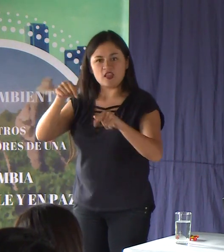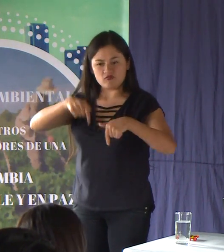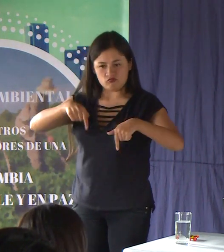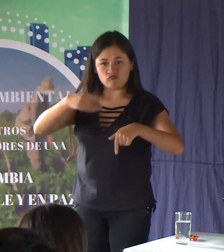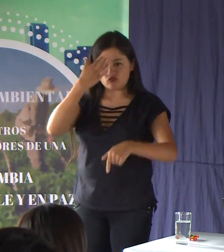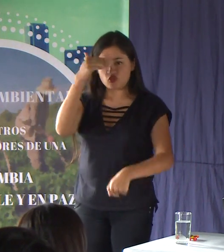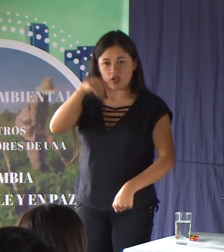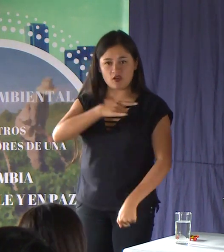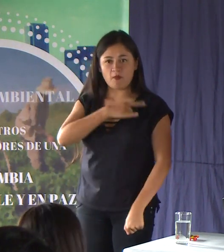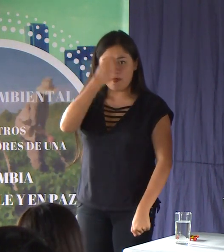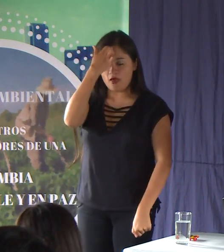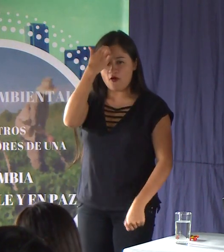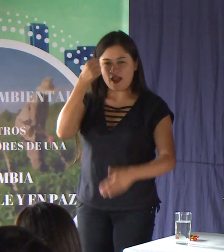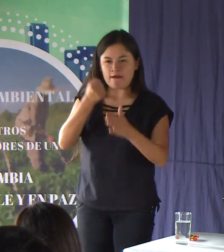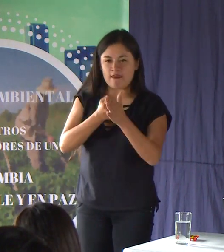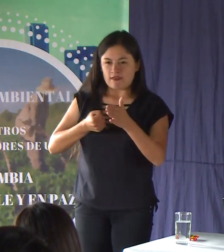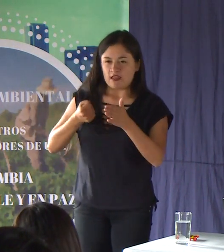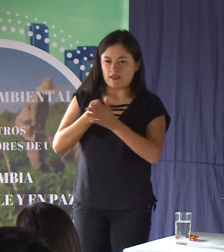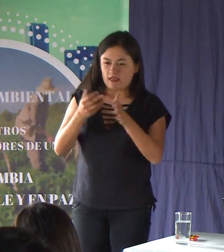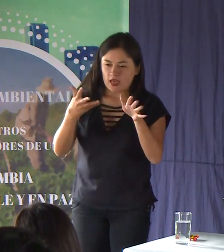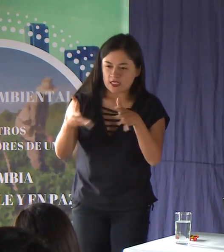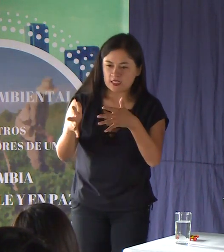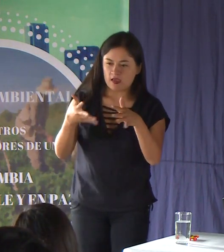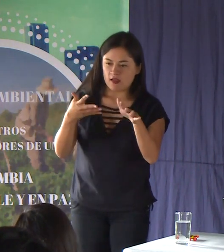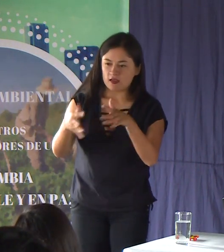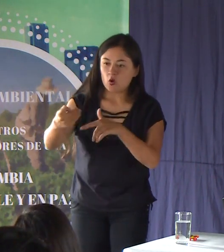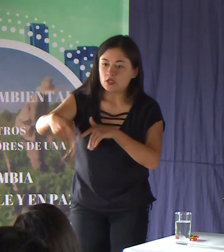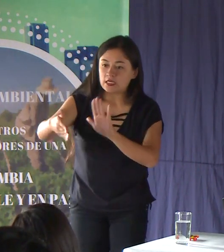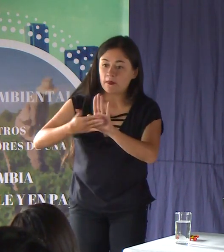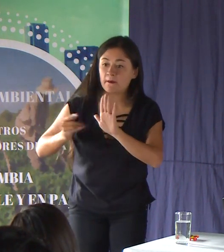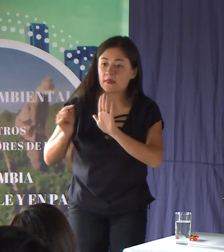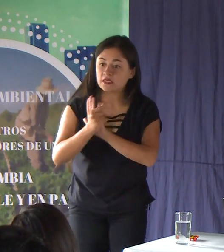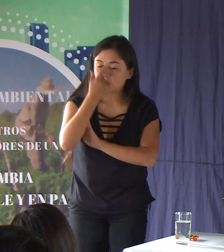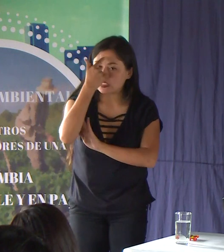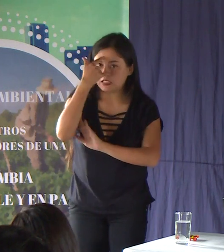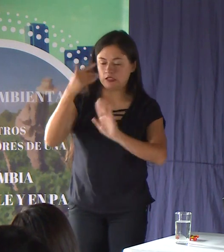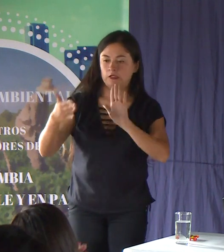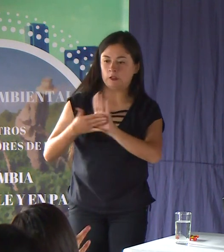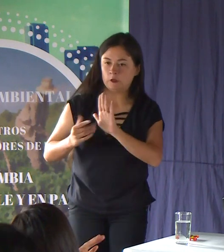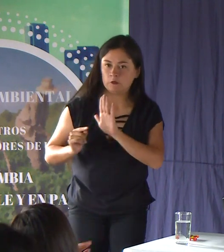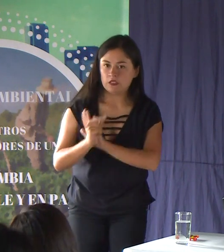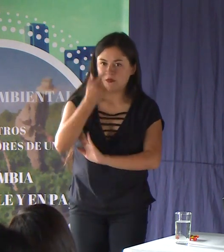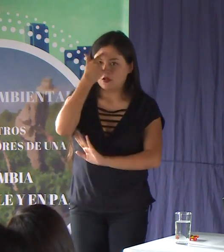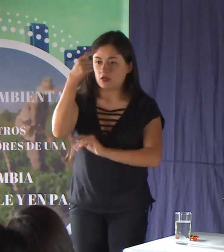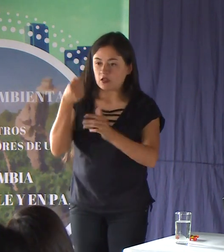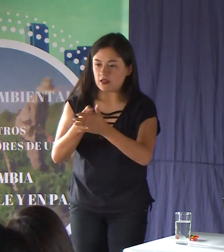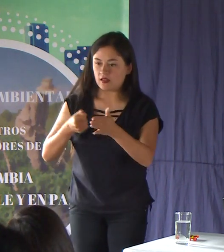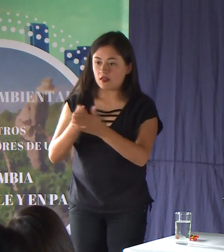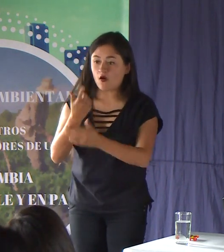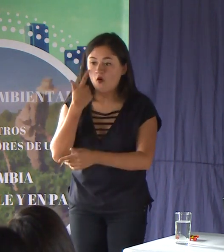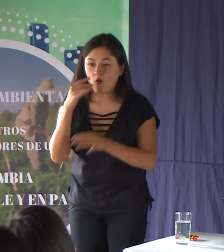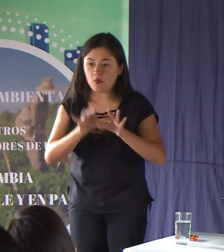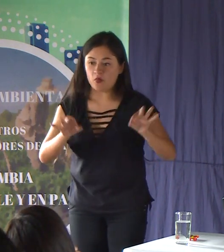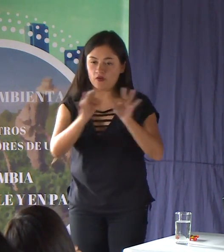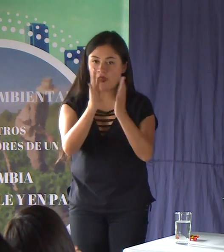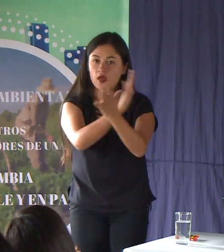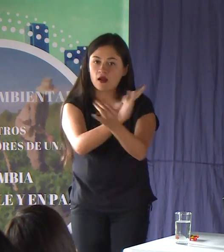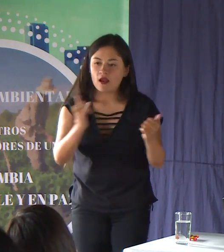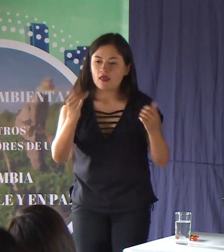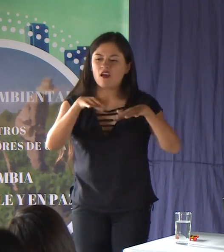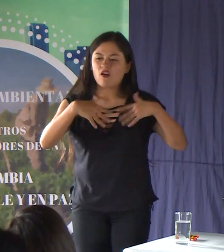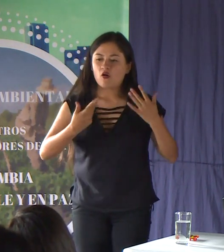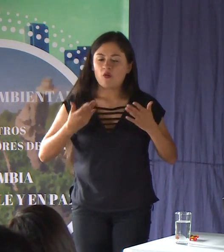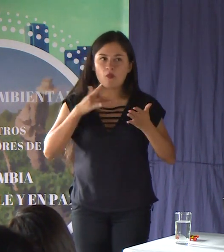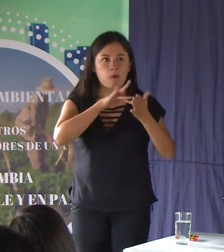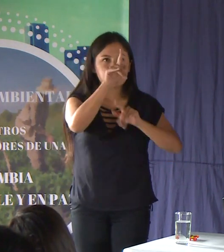loable por realmente generar pensamiento crítico y hacernos conscientes de las realidades sociales, políticas y económicas a nivel mundial y su